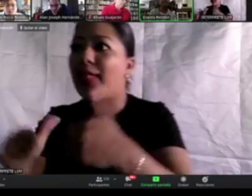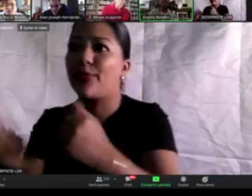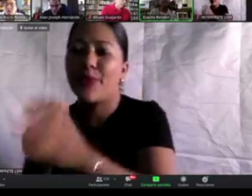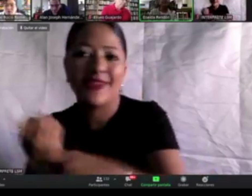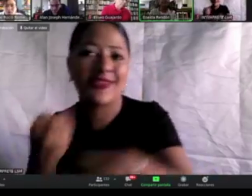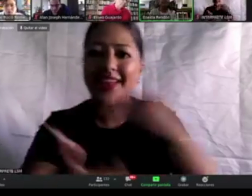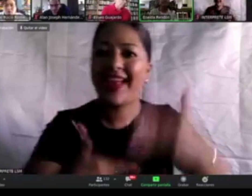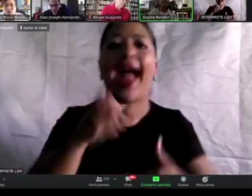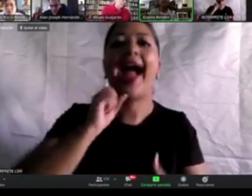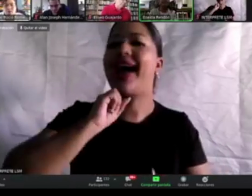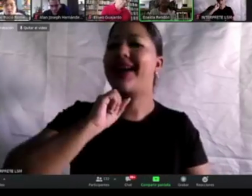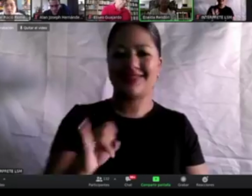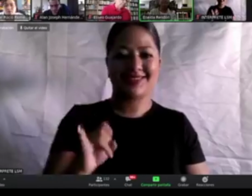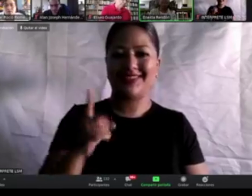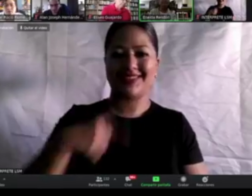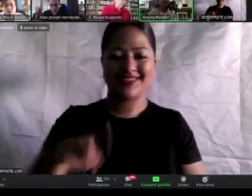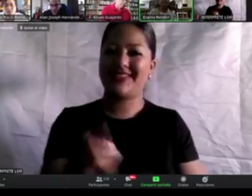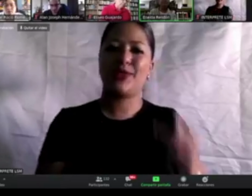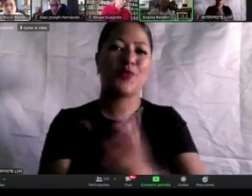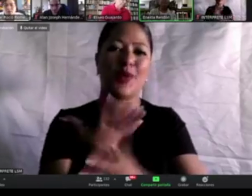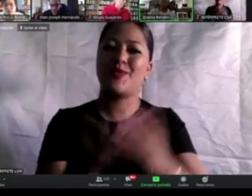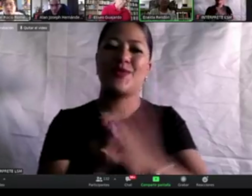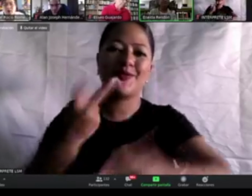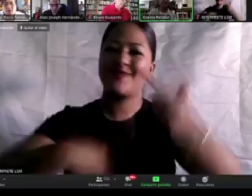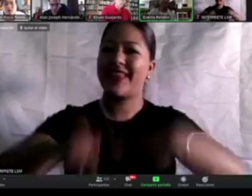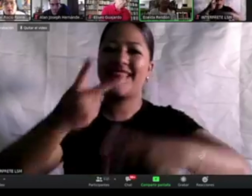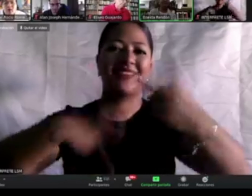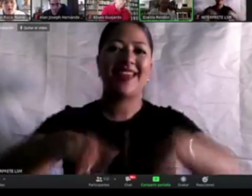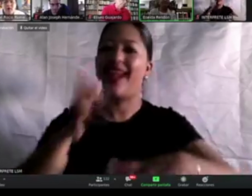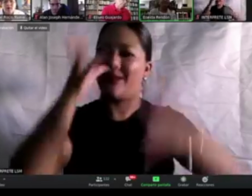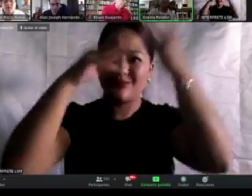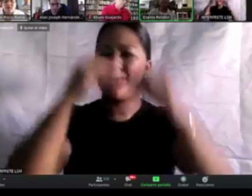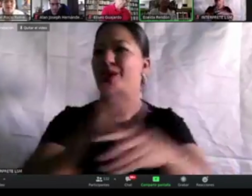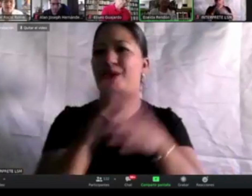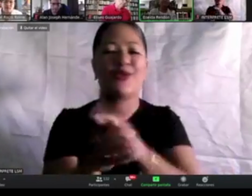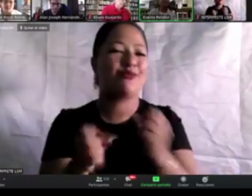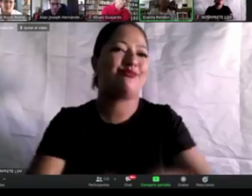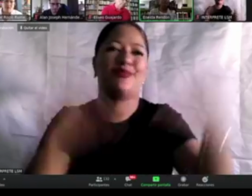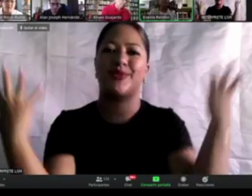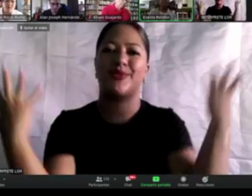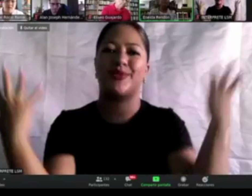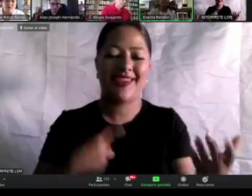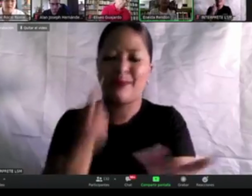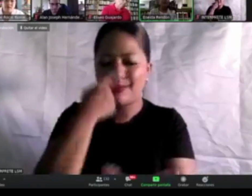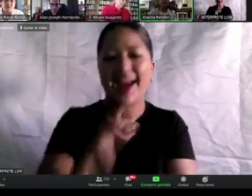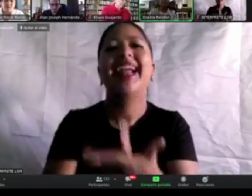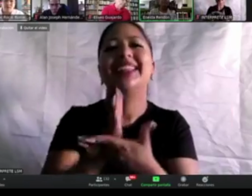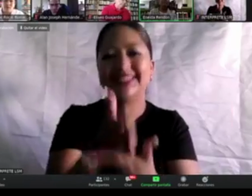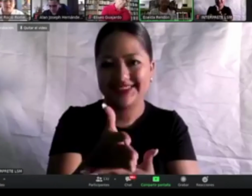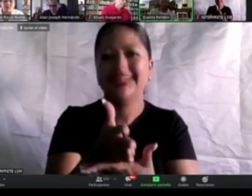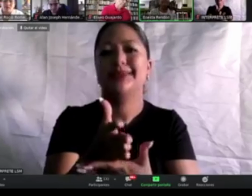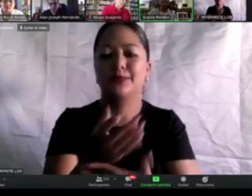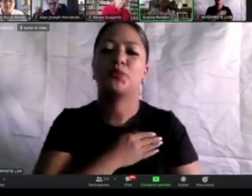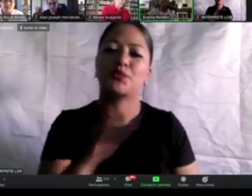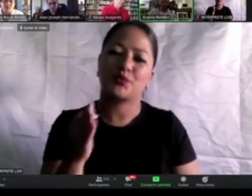versión también va a tener sus nuevas formas de hacerlo accesible entonces pues bueno ahorita vamos